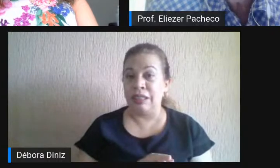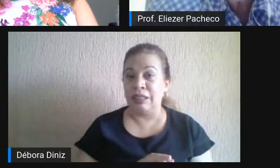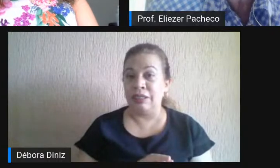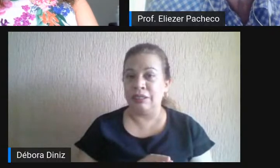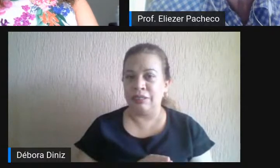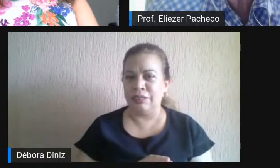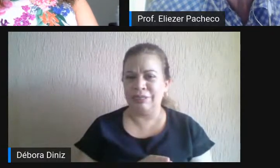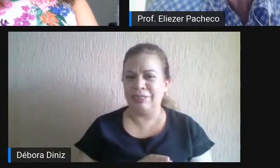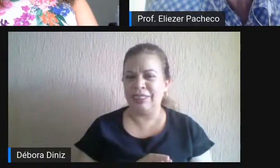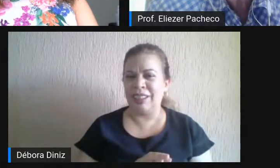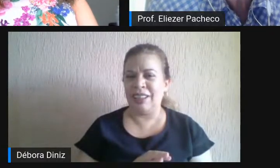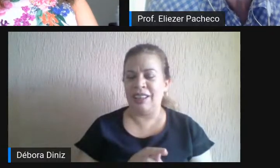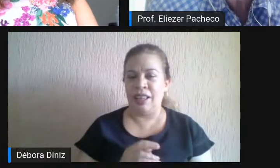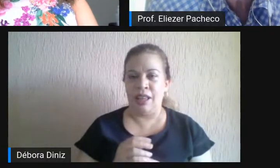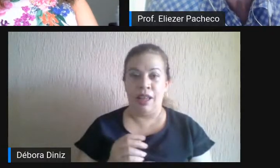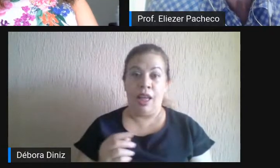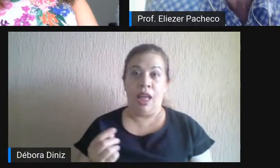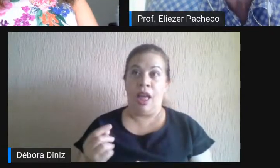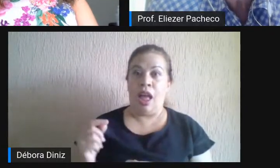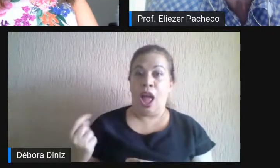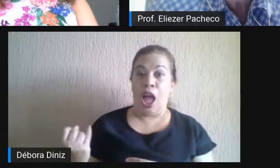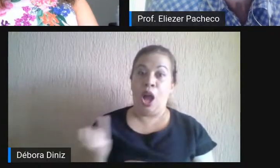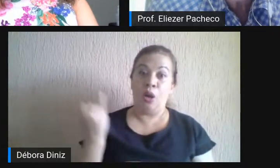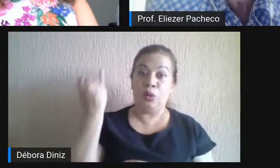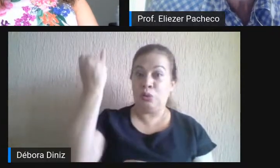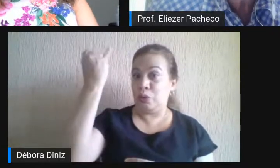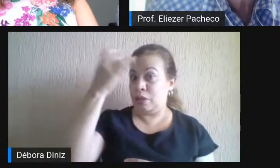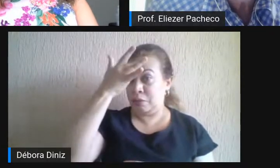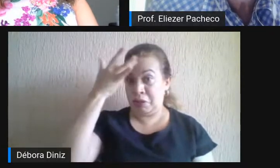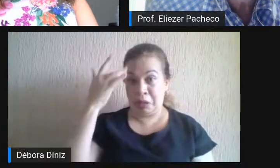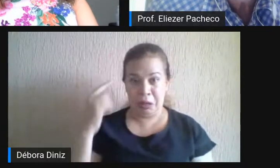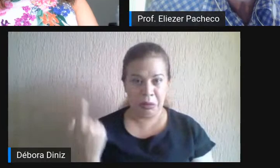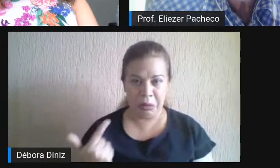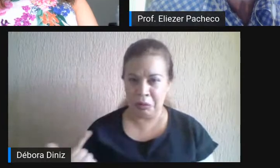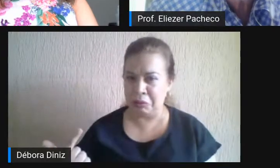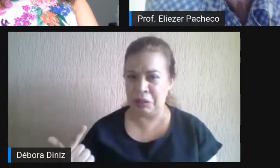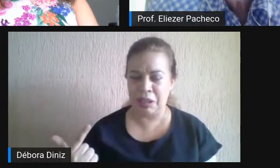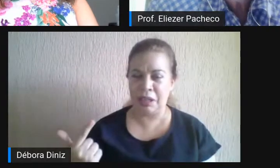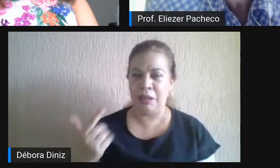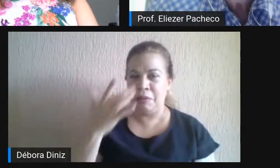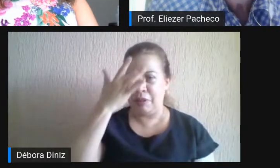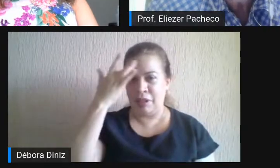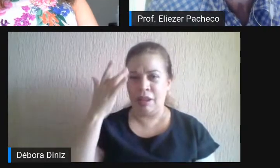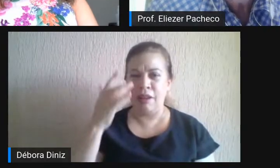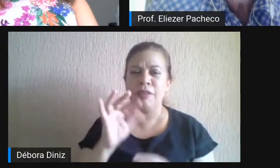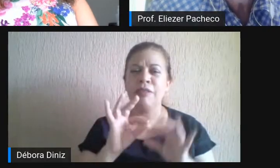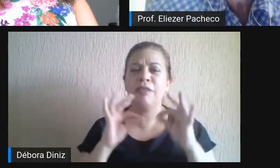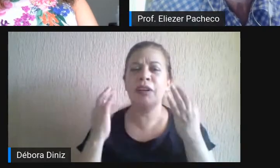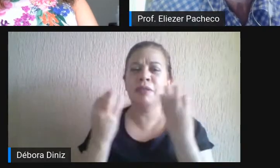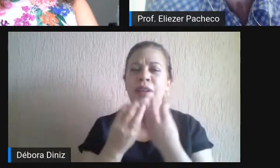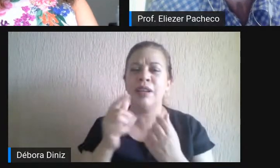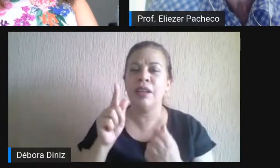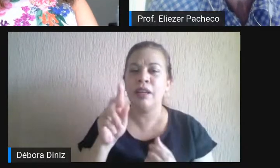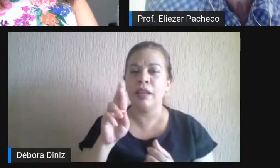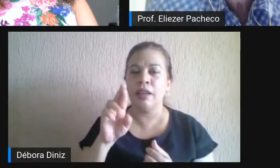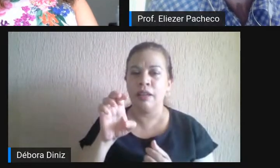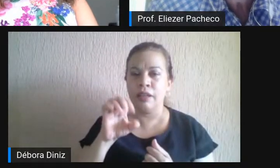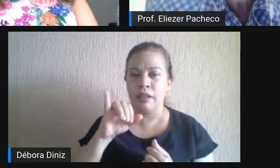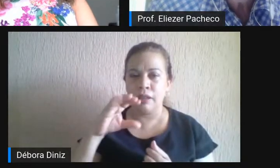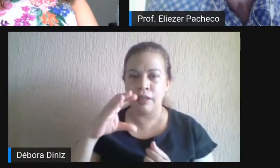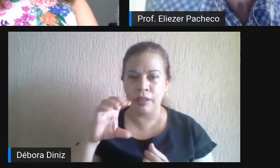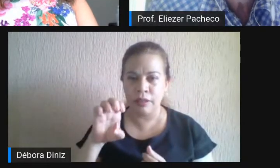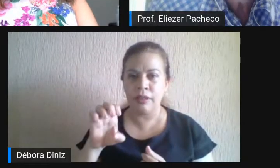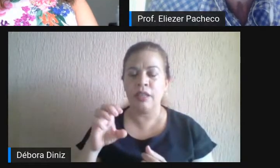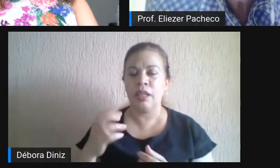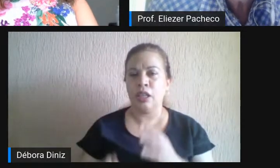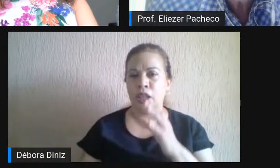importância. Tá? Os Gracie, família Gracie, que criou o jiu-jitsu brasileiro, eles